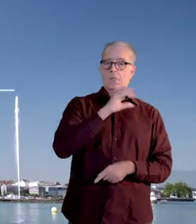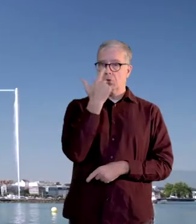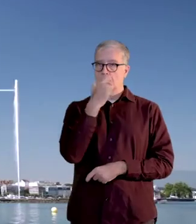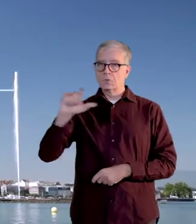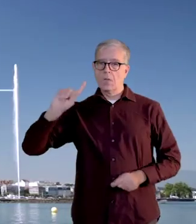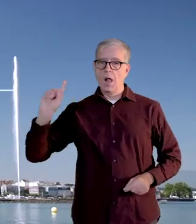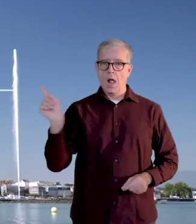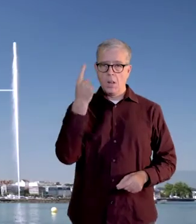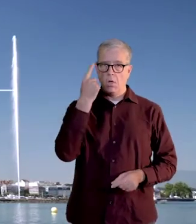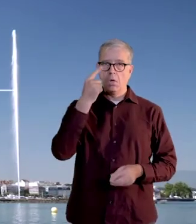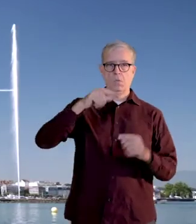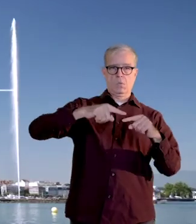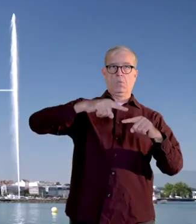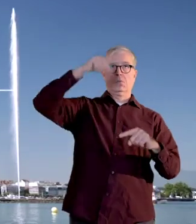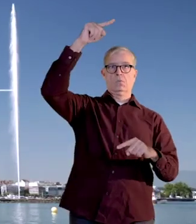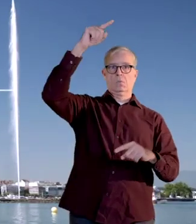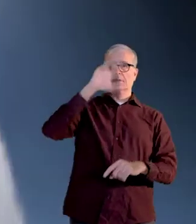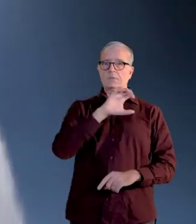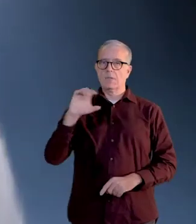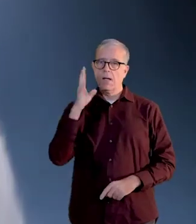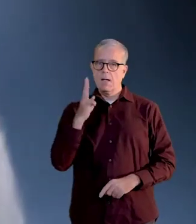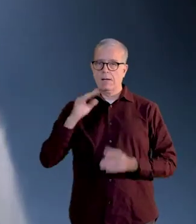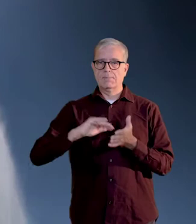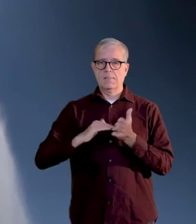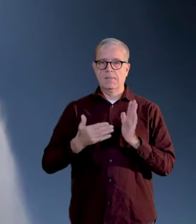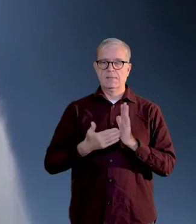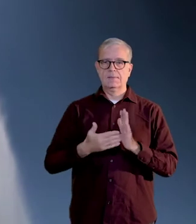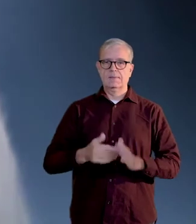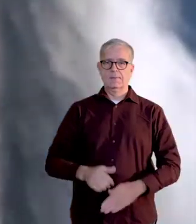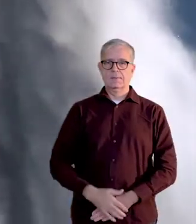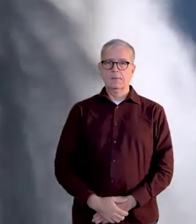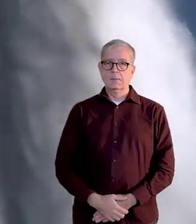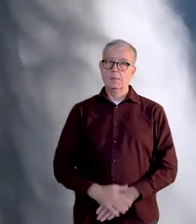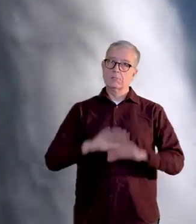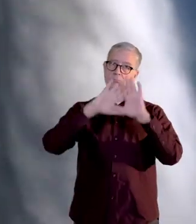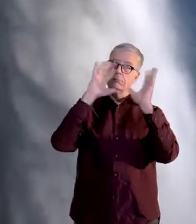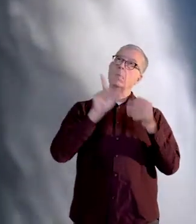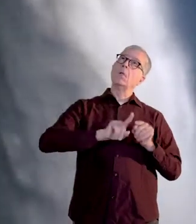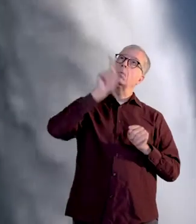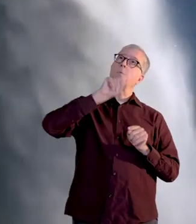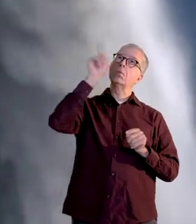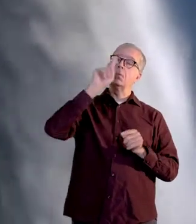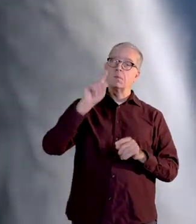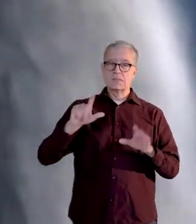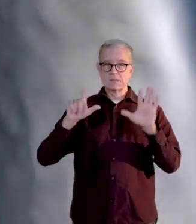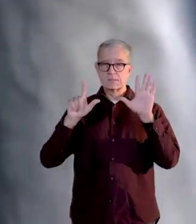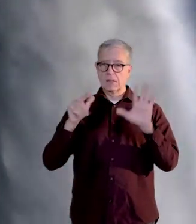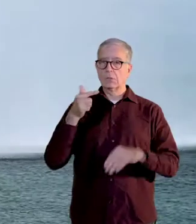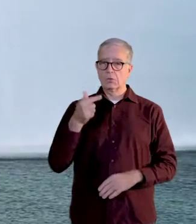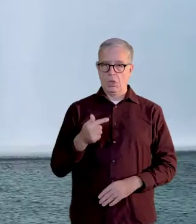une hauteur de 140 mètres. En tout, ce sont 7 tonnes d'eau qui se trouvent en l'air lorsque le jet d'eau